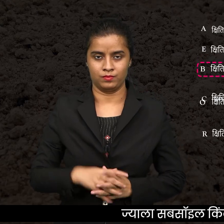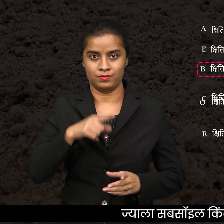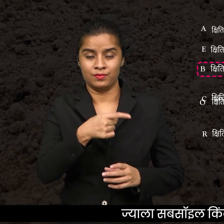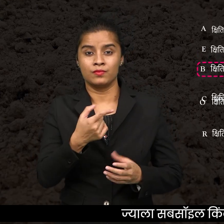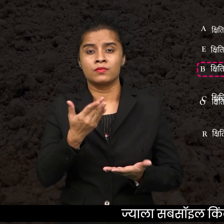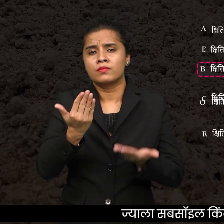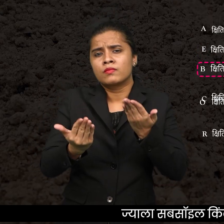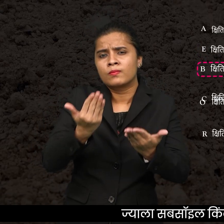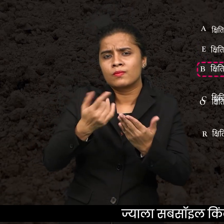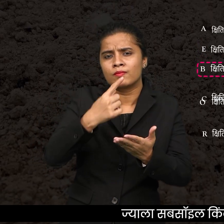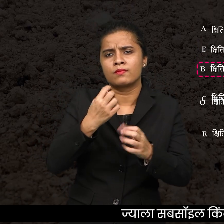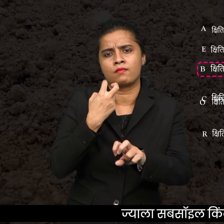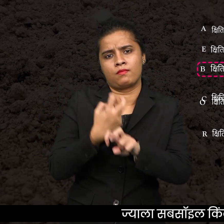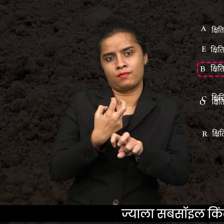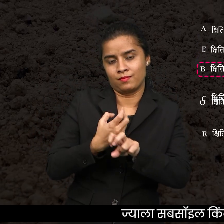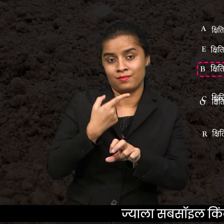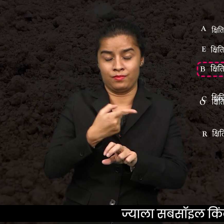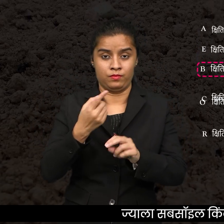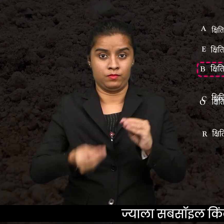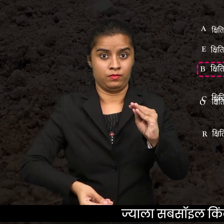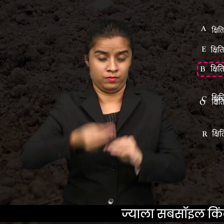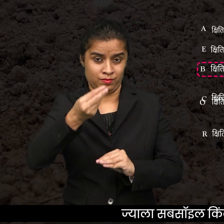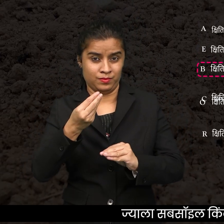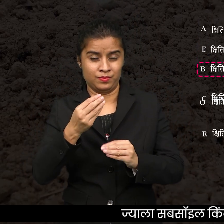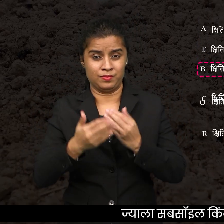ज्याला सबसॉइल किंवा हॉरिझॉन बी म्हणतात.